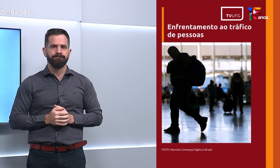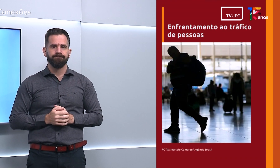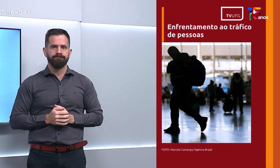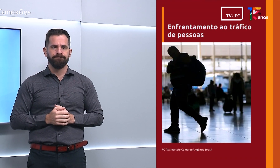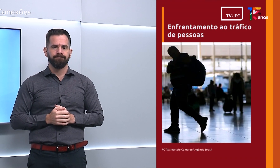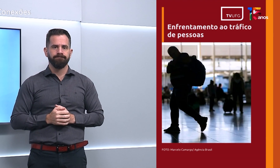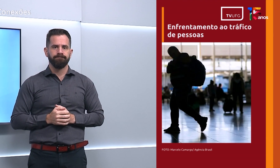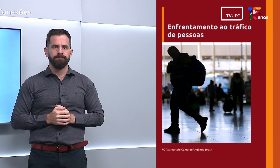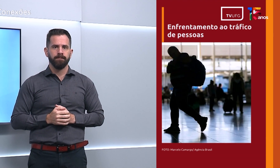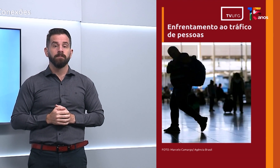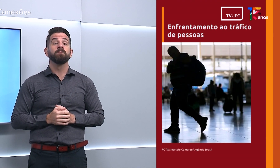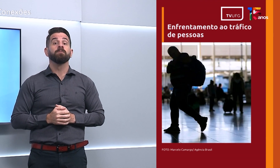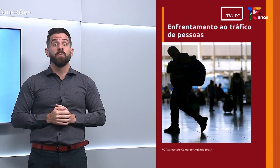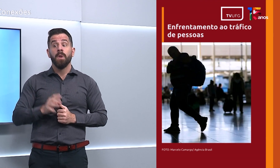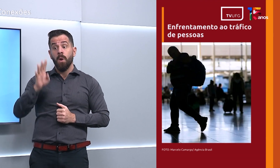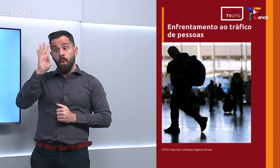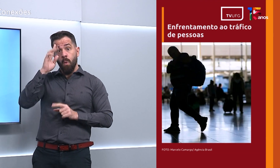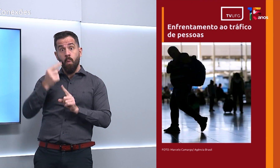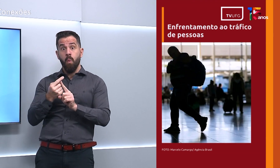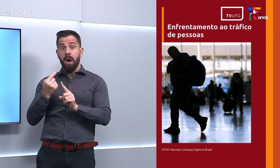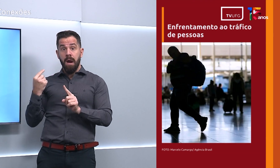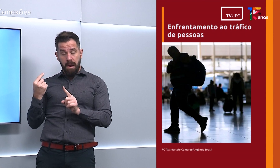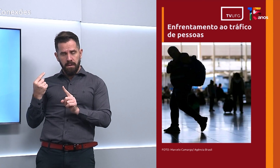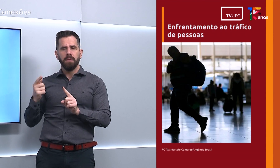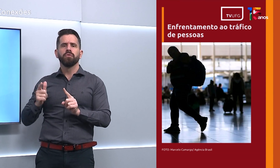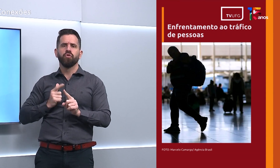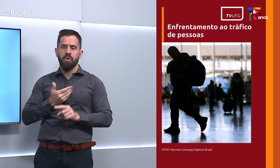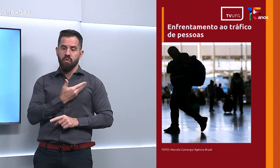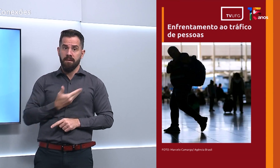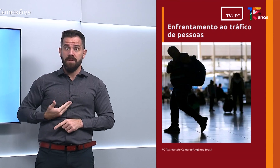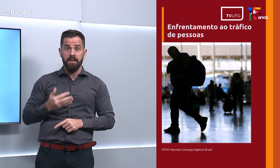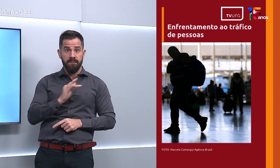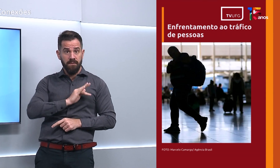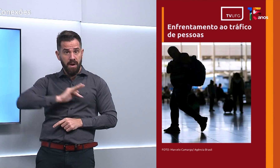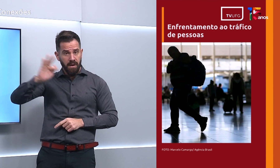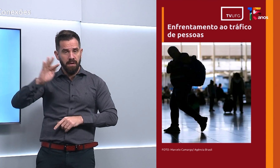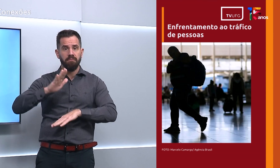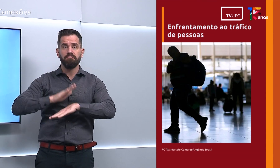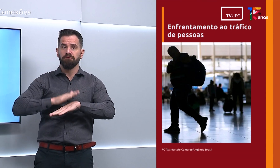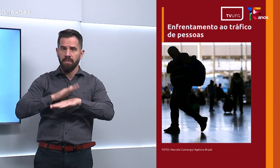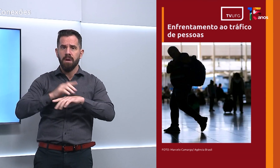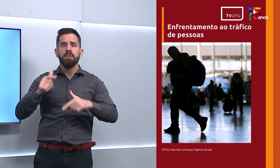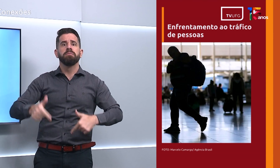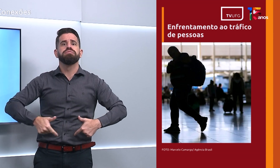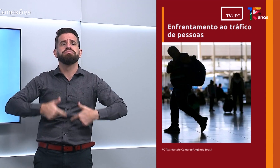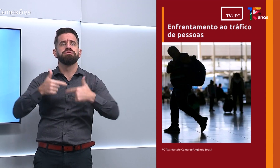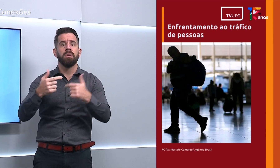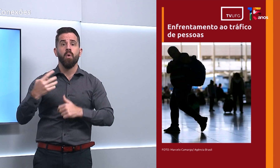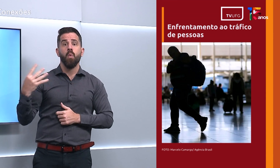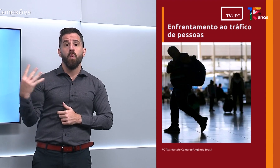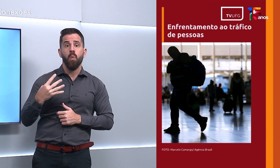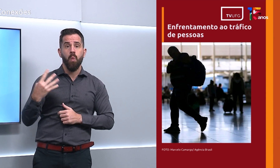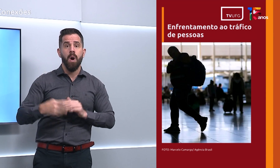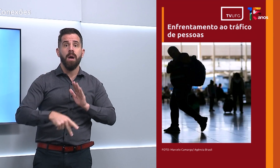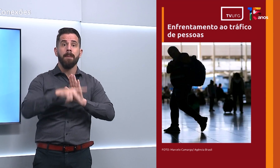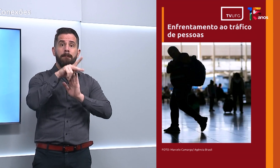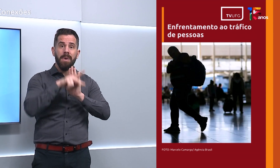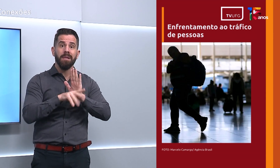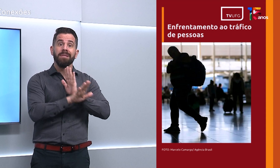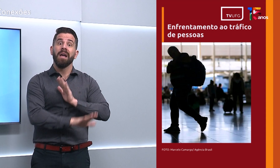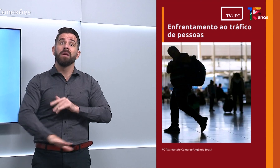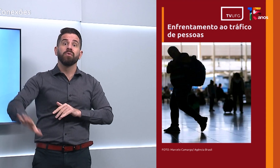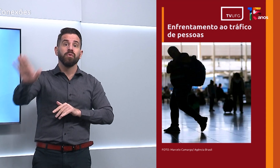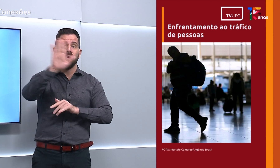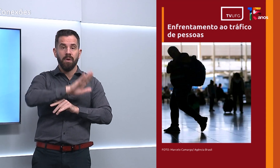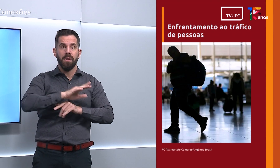Bom, e na última quarta-feira, o governo federal instituiu o 4º Plano Nacional de Enfrentamento ao Tráfico de